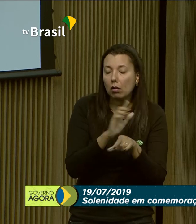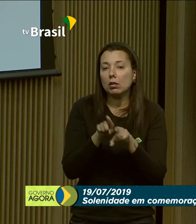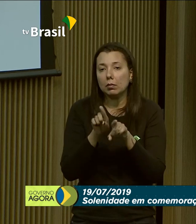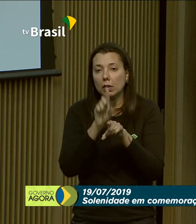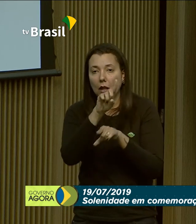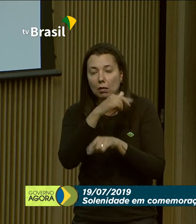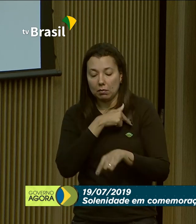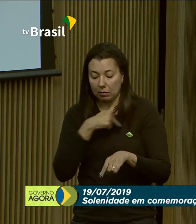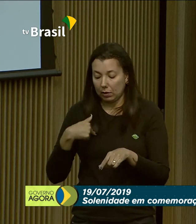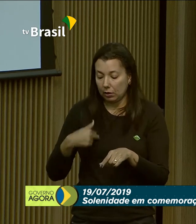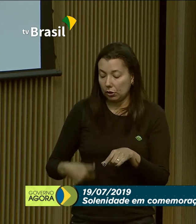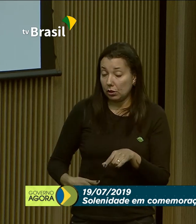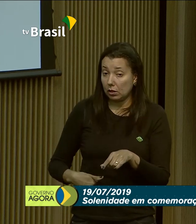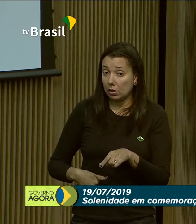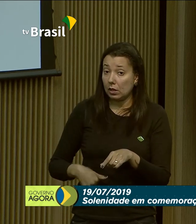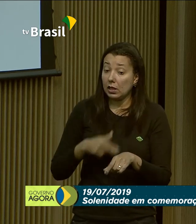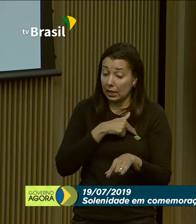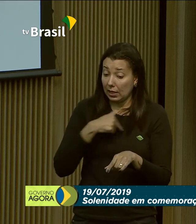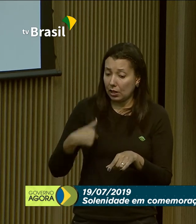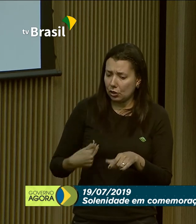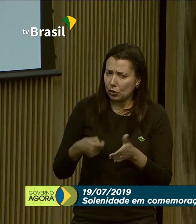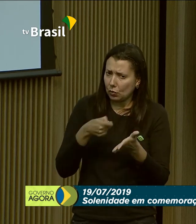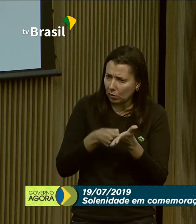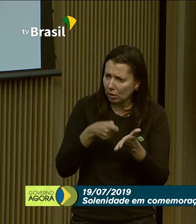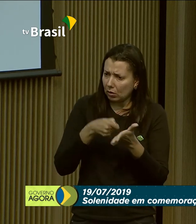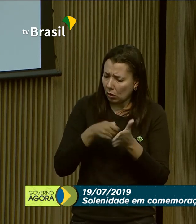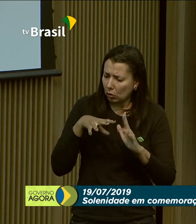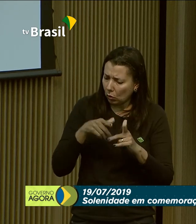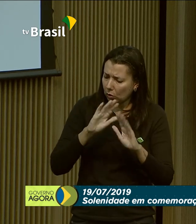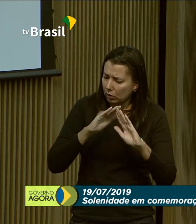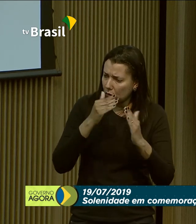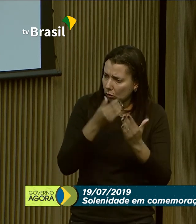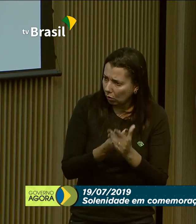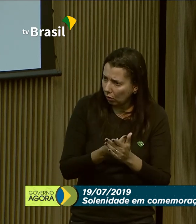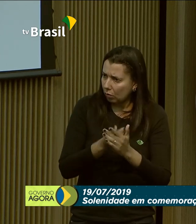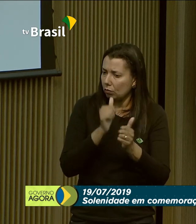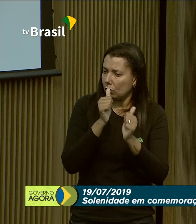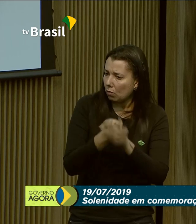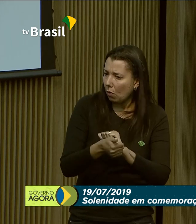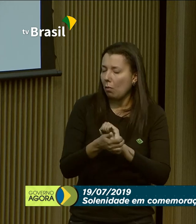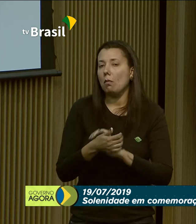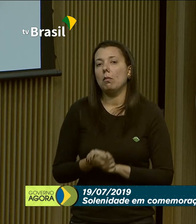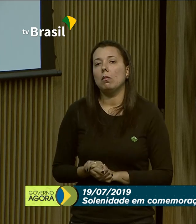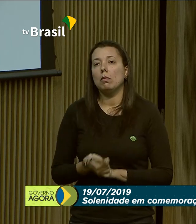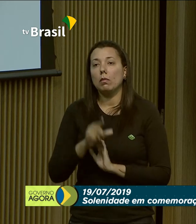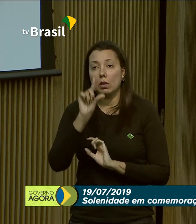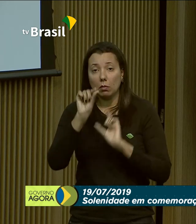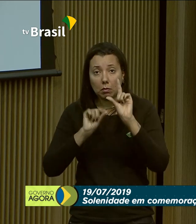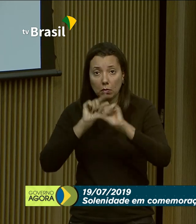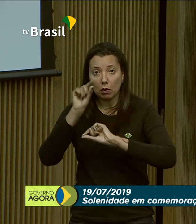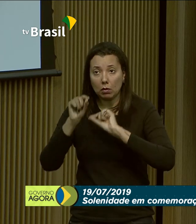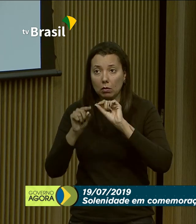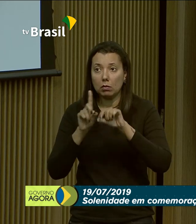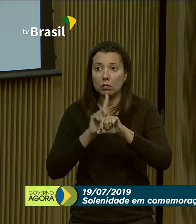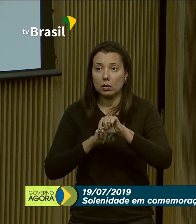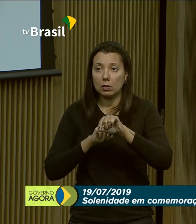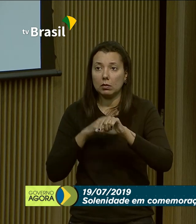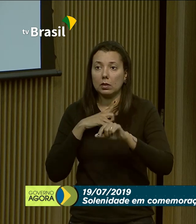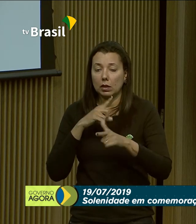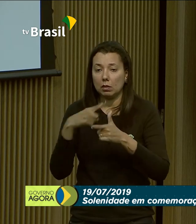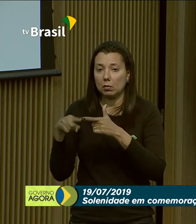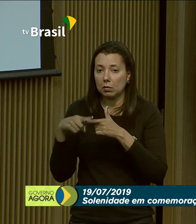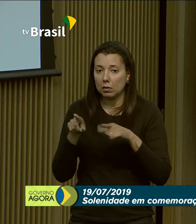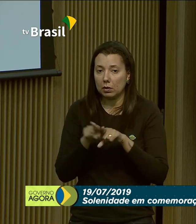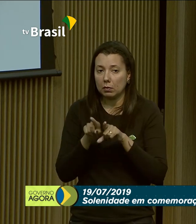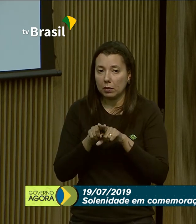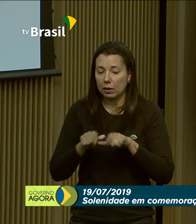nisso também. E a China tornou obrigatório em todas as escolas o futebol. Em pouco tempo, nós vamos ter um problemão aí para